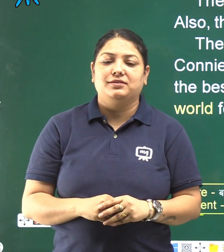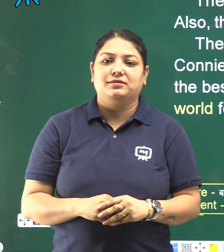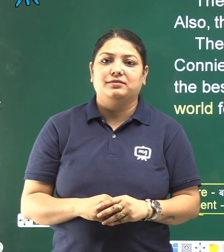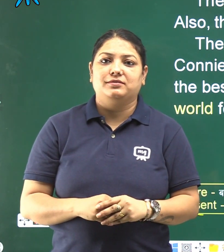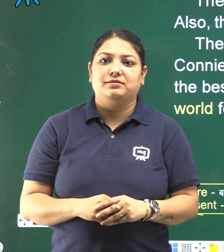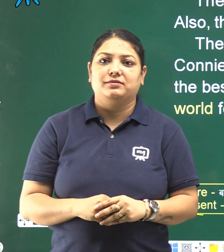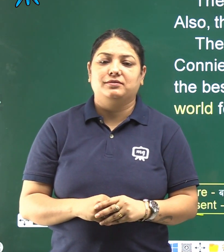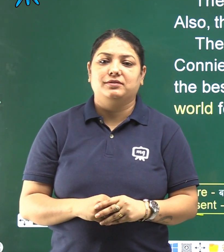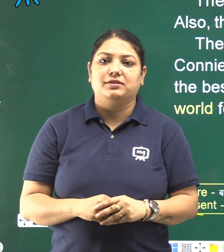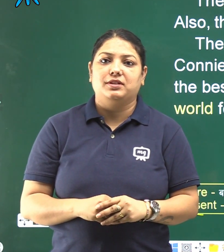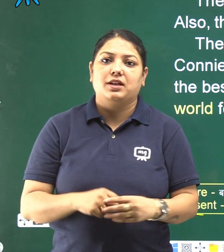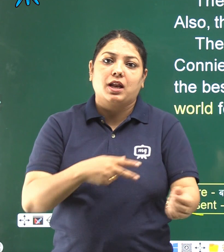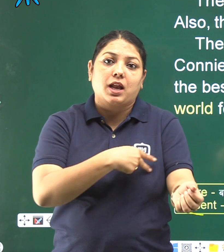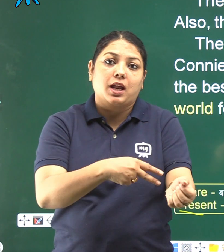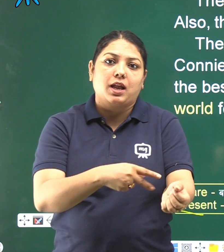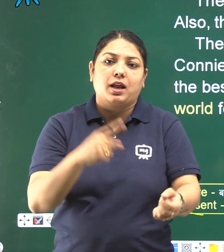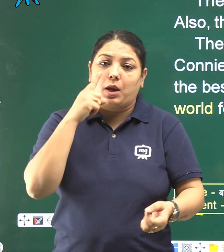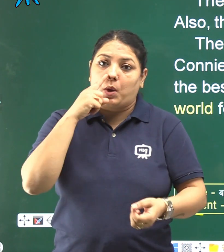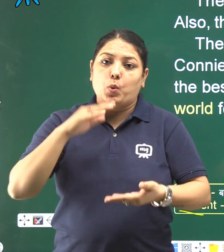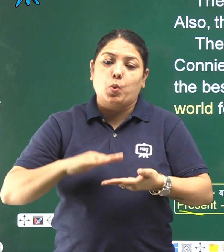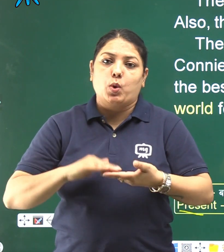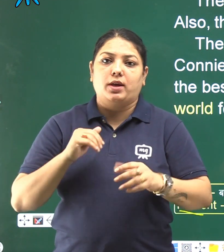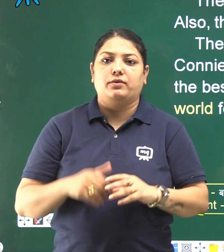जिम मैकफर्सन की पत्नी,